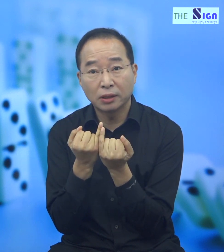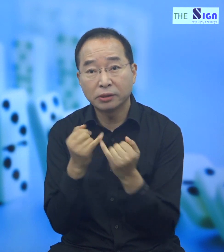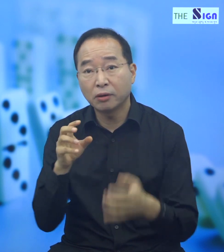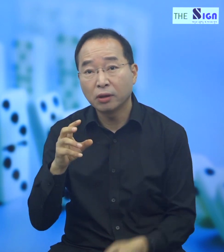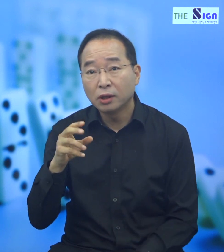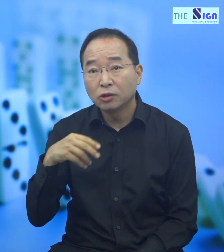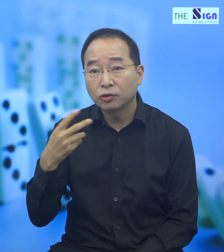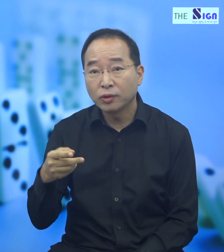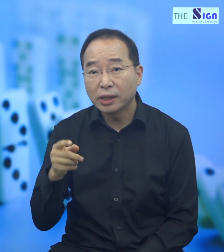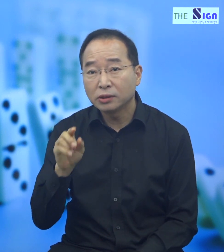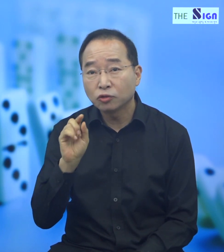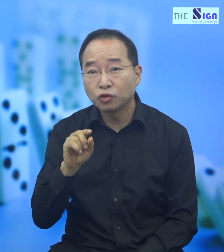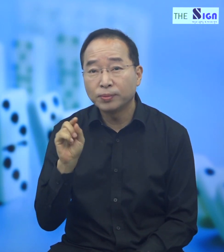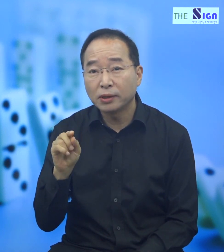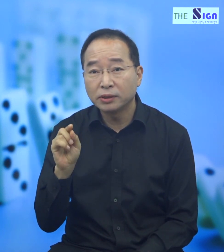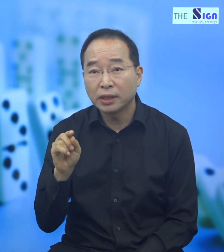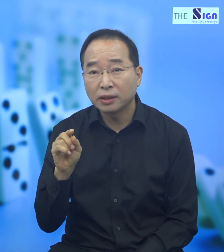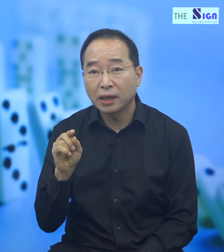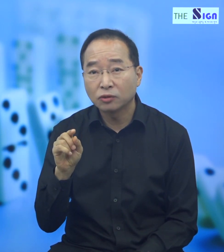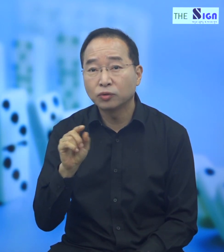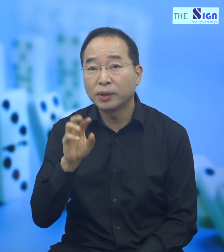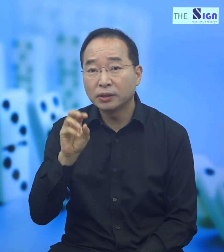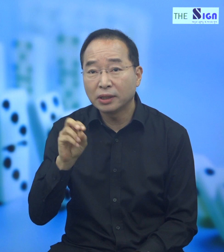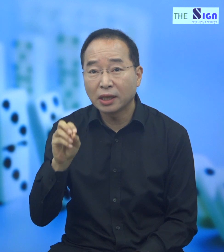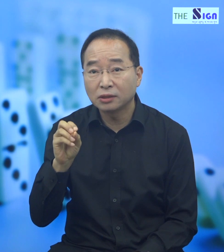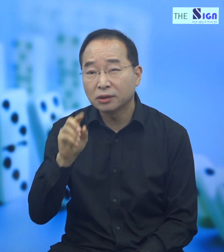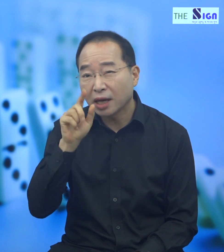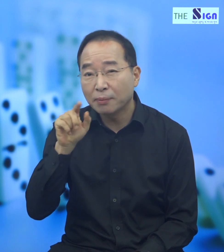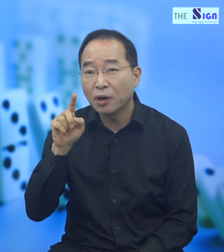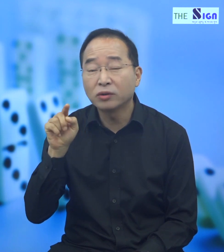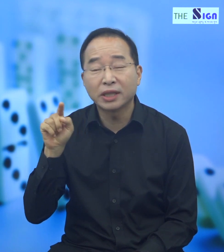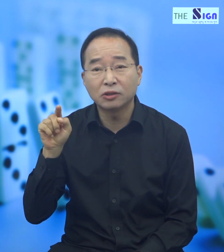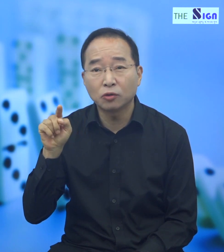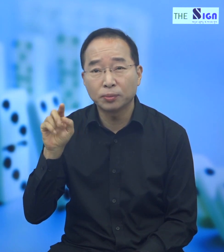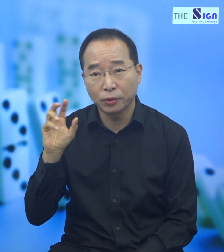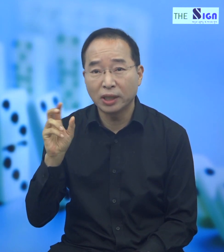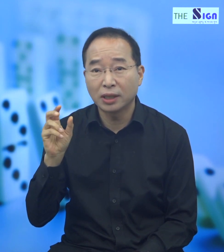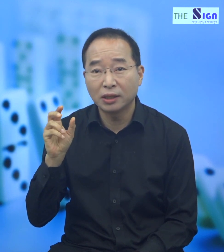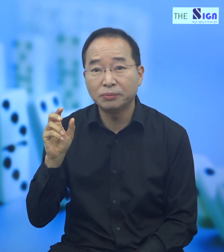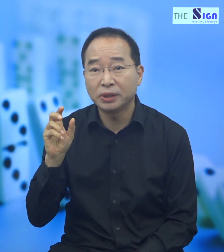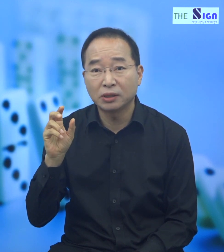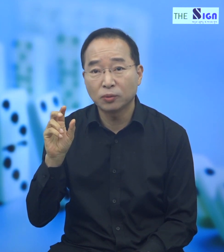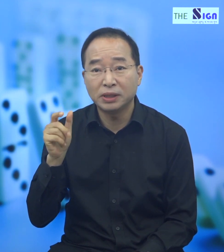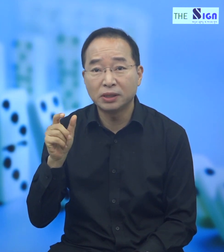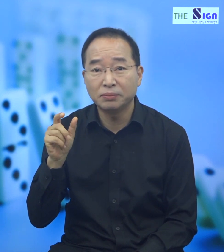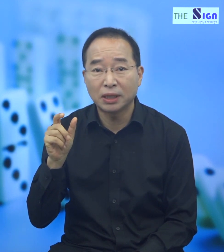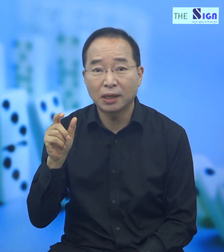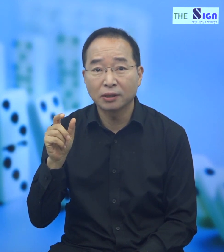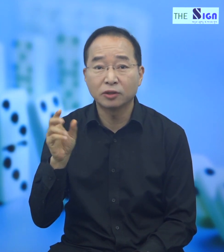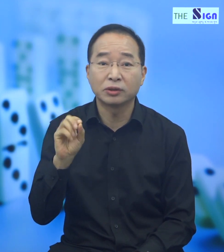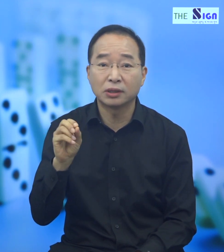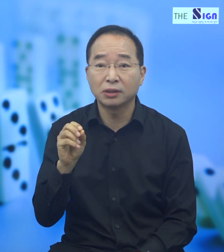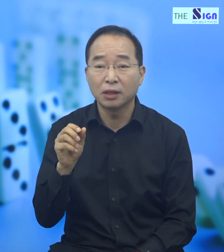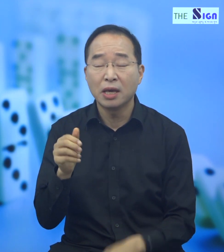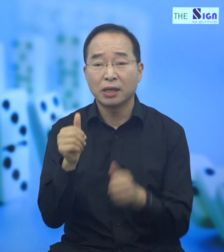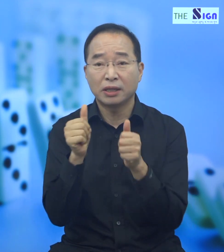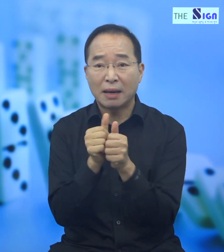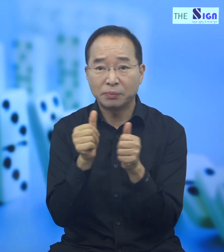그래서 수화에서 2번을 된다는 뜻은 약간 명사적으로 표현한다는 의미가 좀 있습니다. 그래서 어쨌든